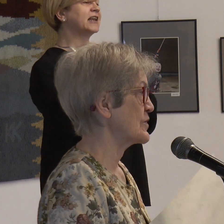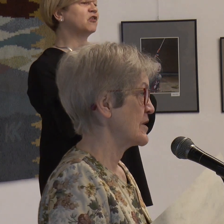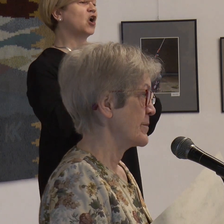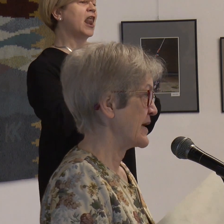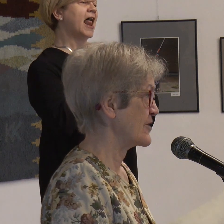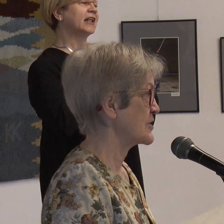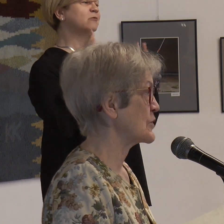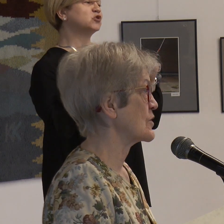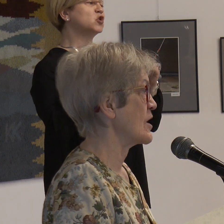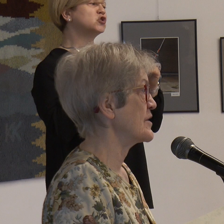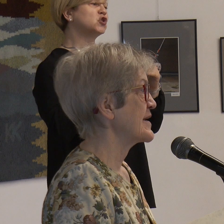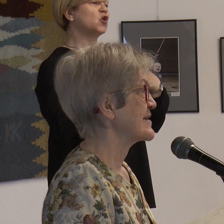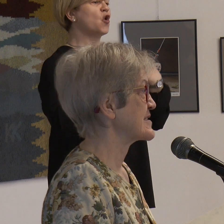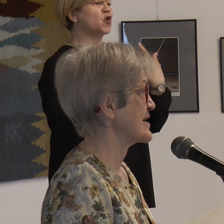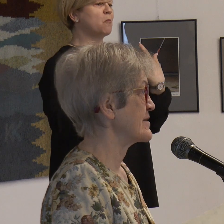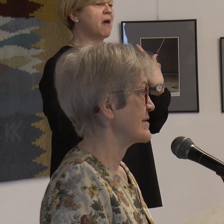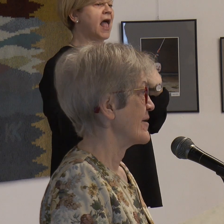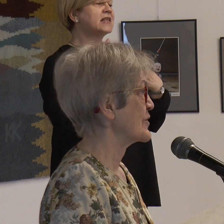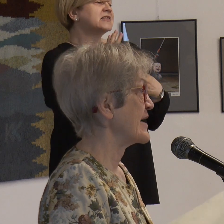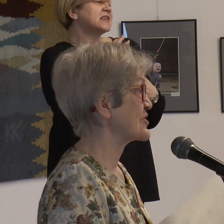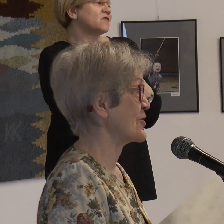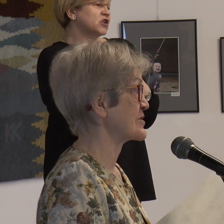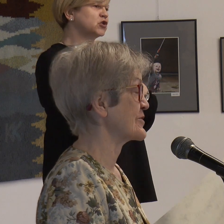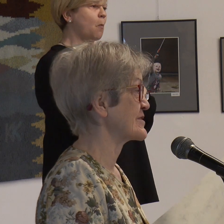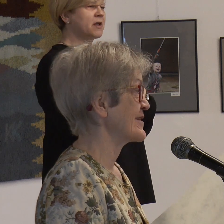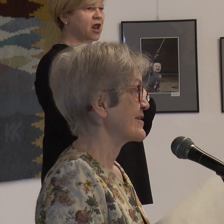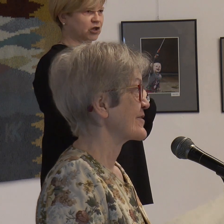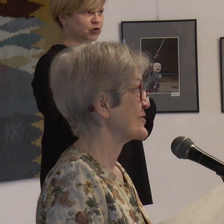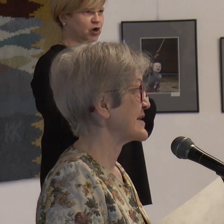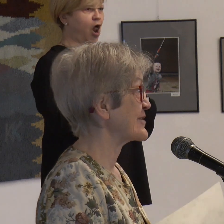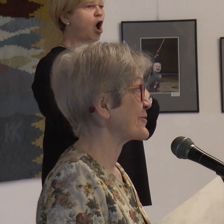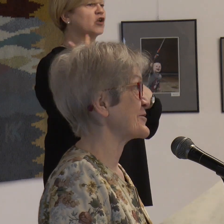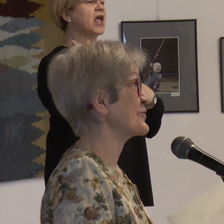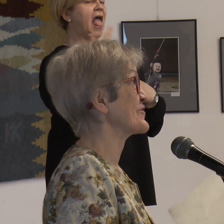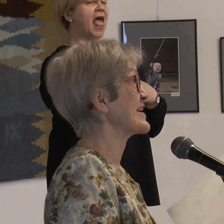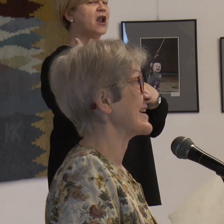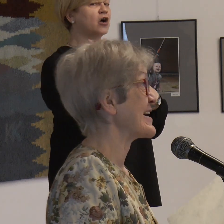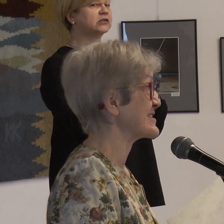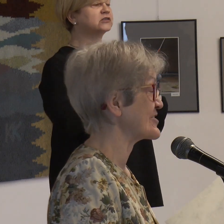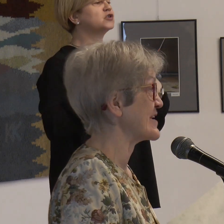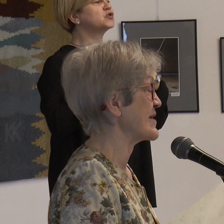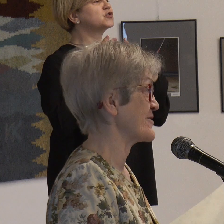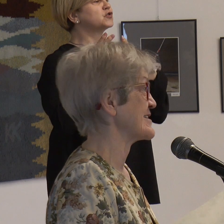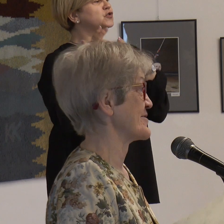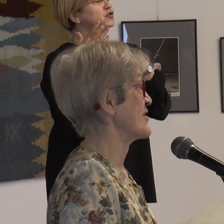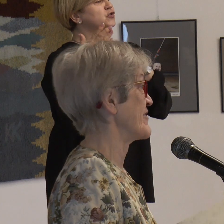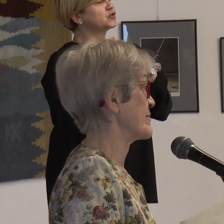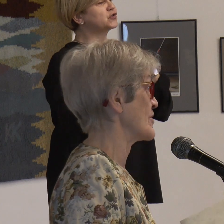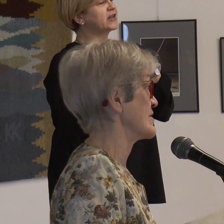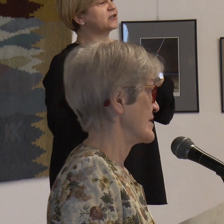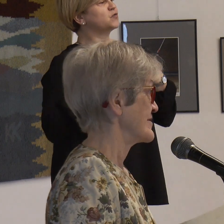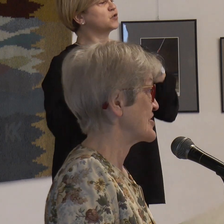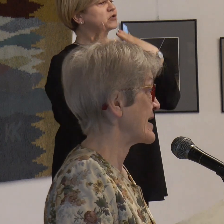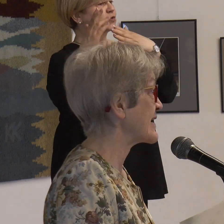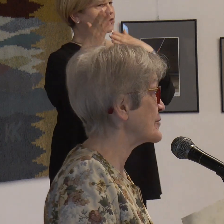szívszorító pillanatokkal, hiszen, ahogy el is hangzott, közeledünk az út végéhez is, de még azért